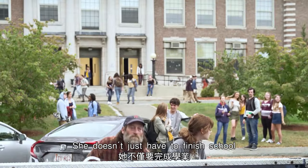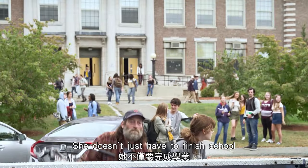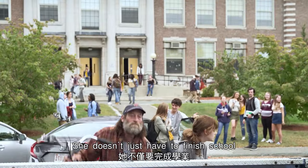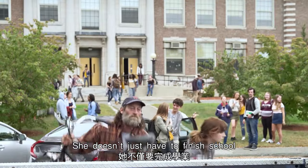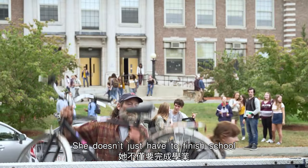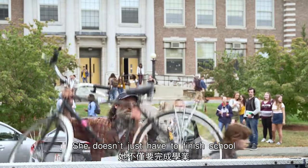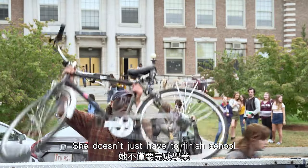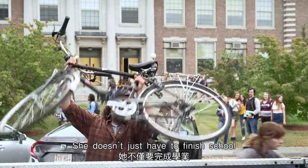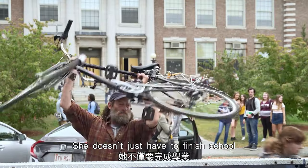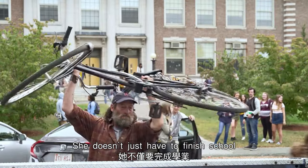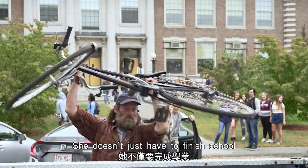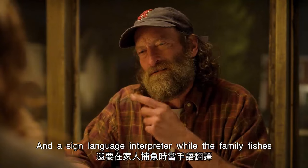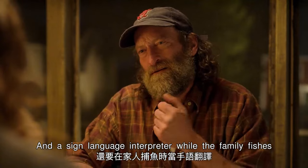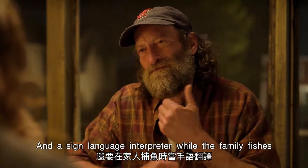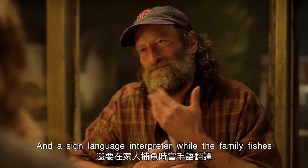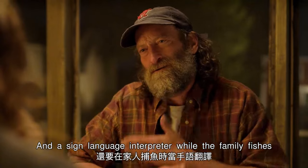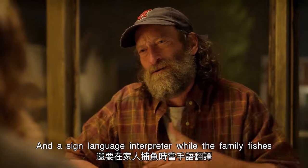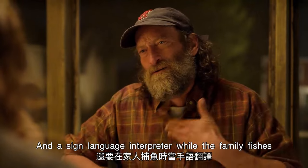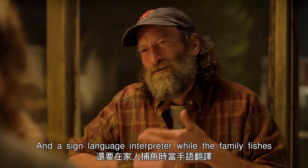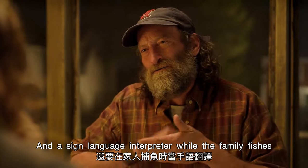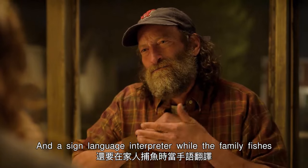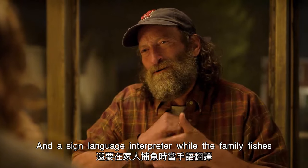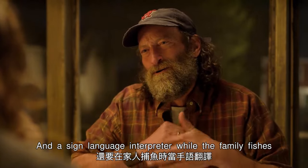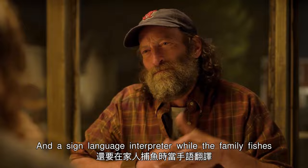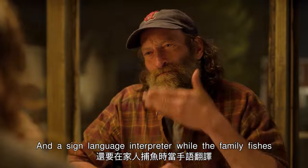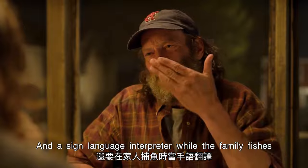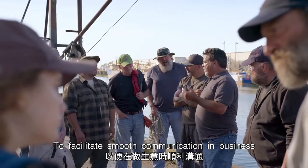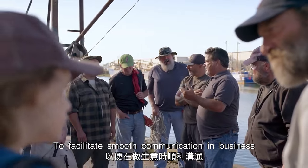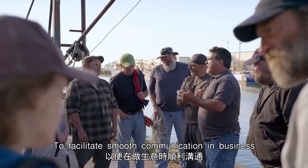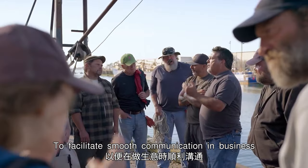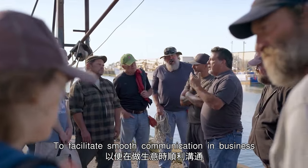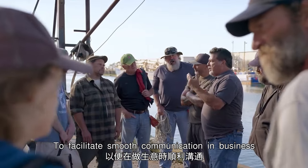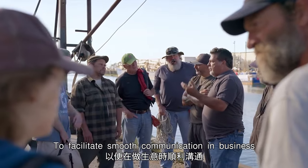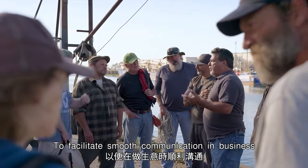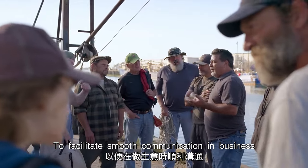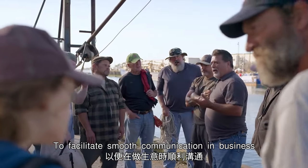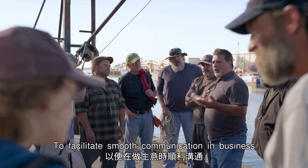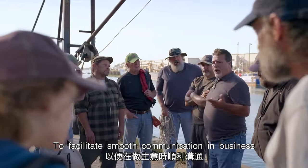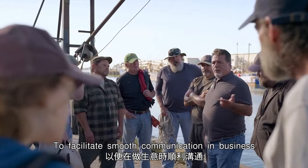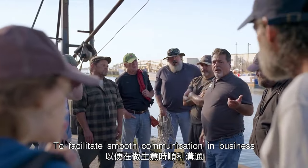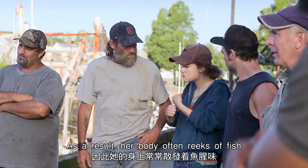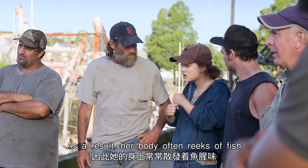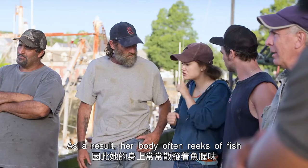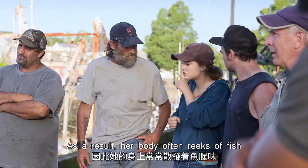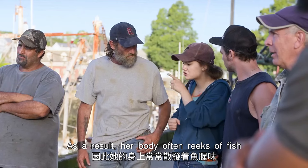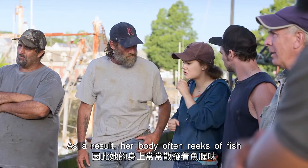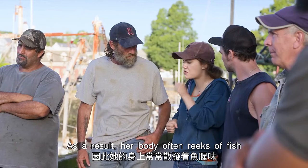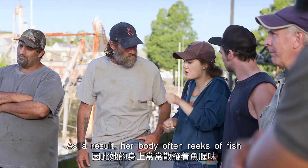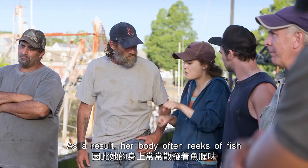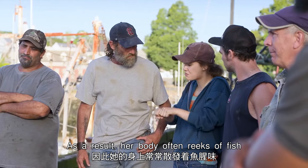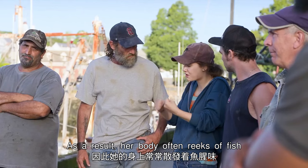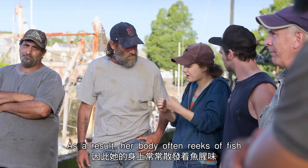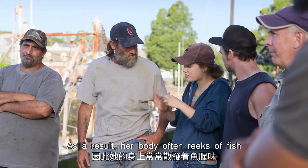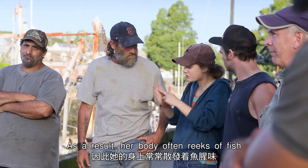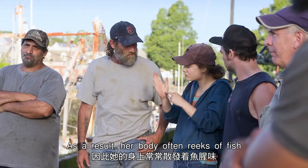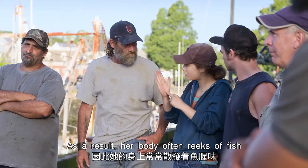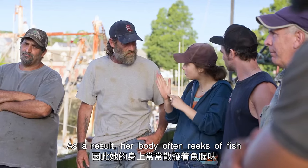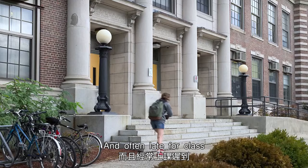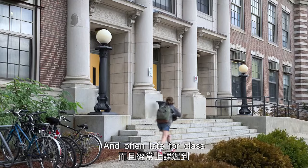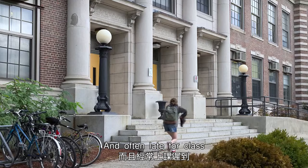她不仅要完成学业还要在家人捕鱼时当手语翻译以便在做生意时顺利沟通因此她的身上常常散发着鱼腥味而且